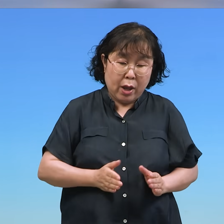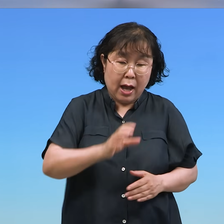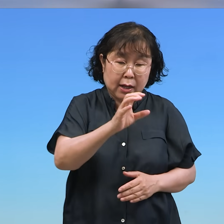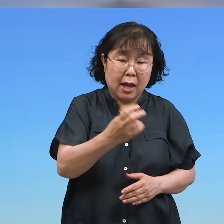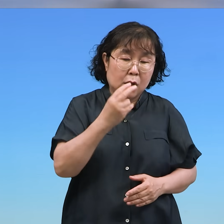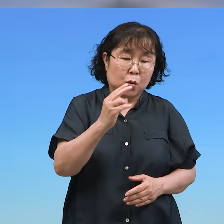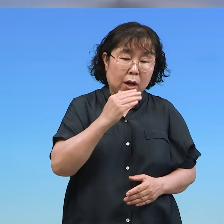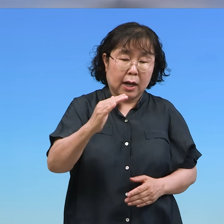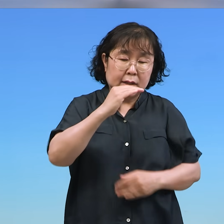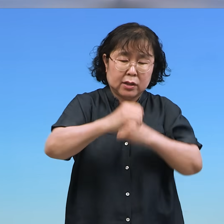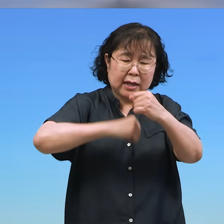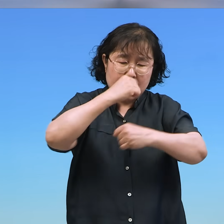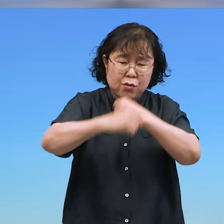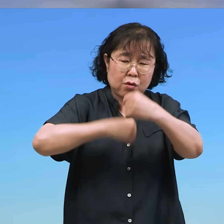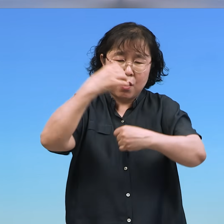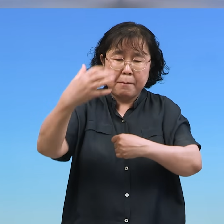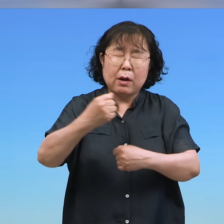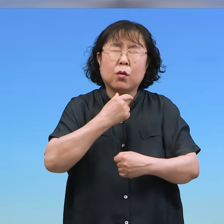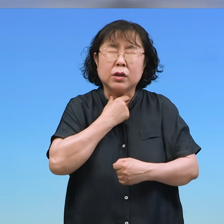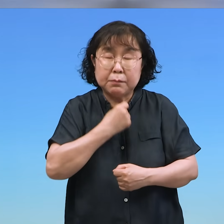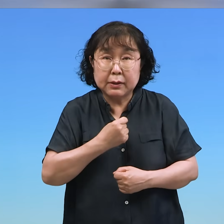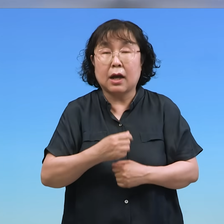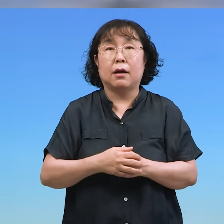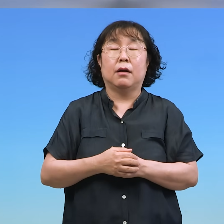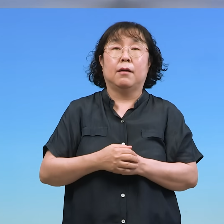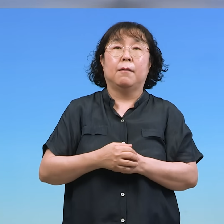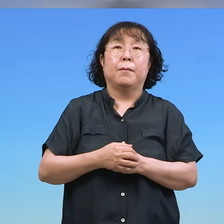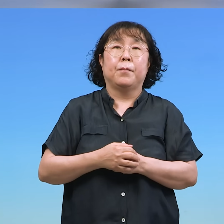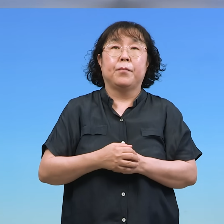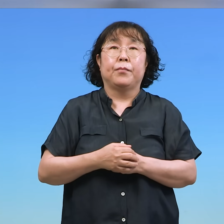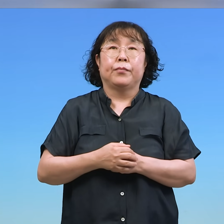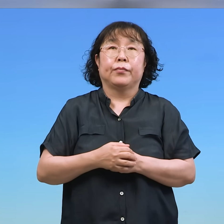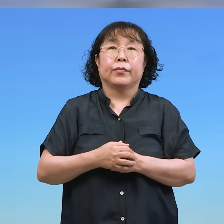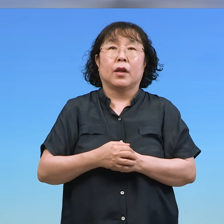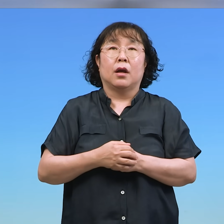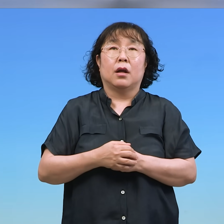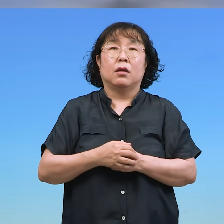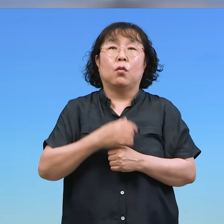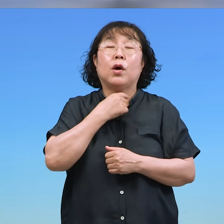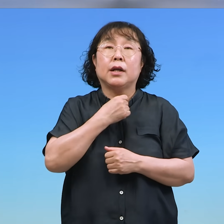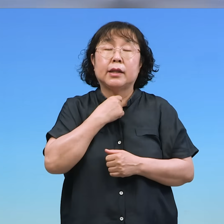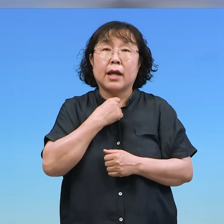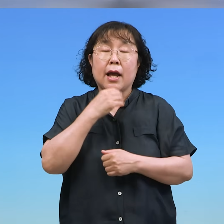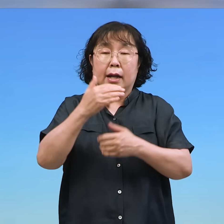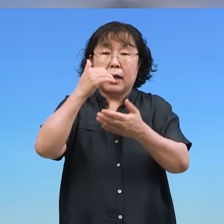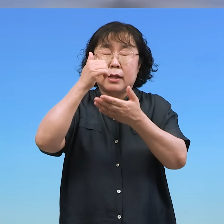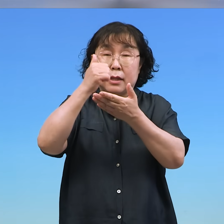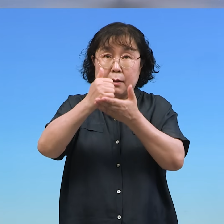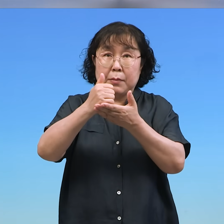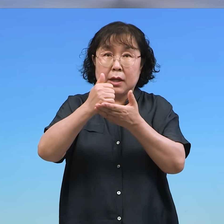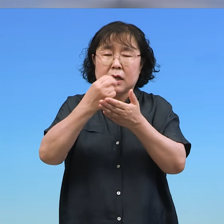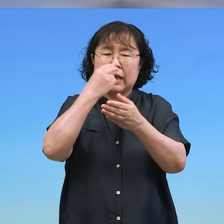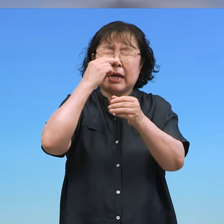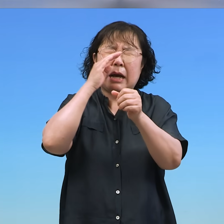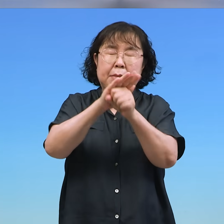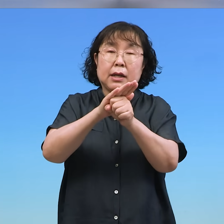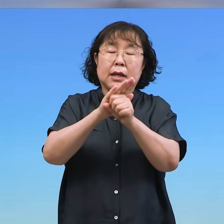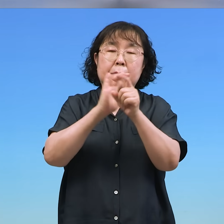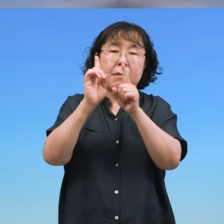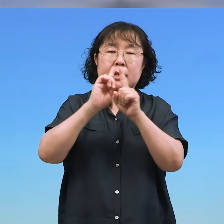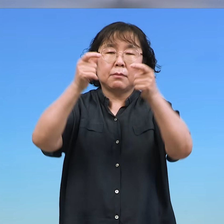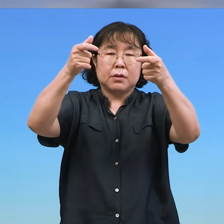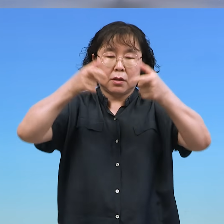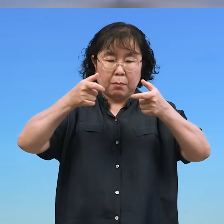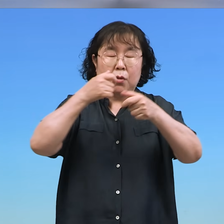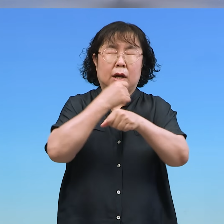싶다, 그거 아닙니까? 그런데 하나님이 너무나 억장이 무너지는 그런 말씀을